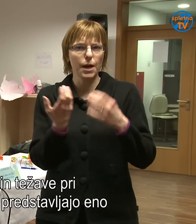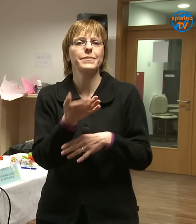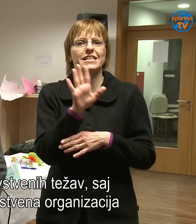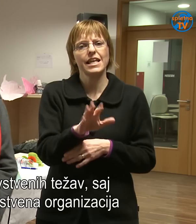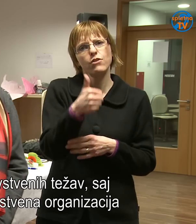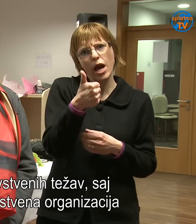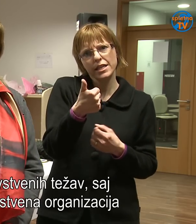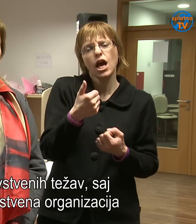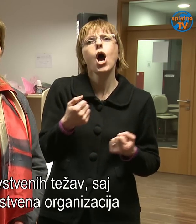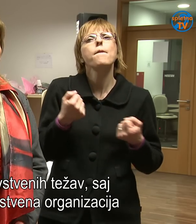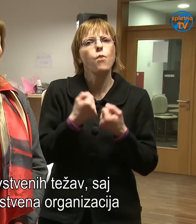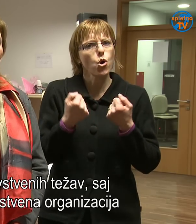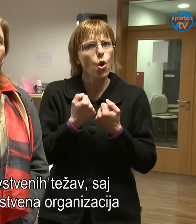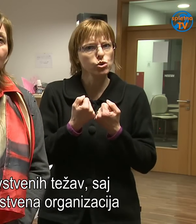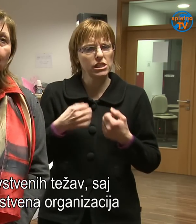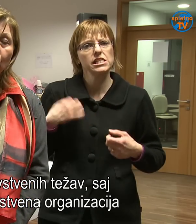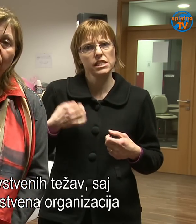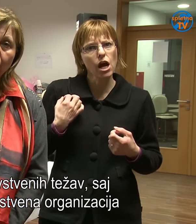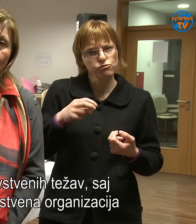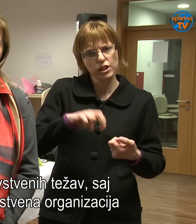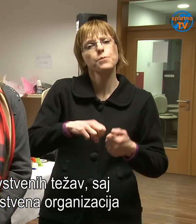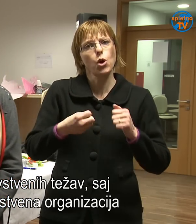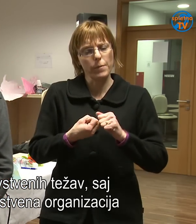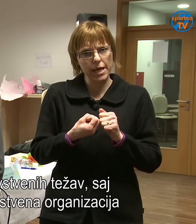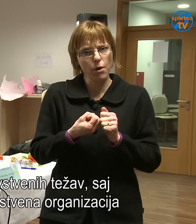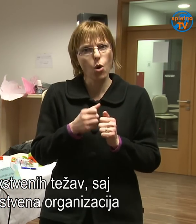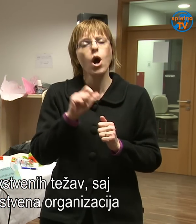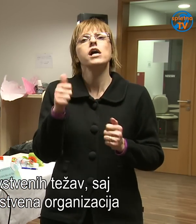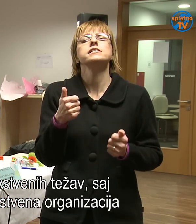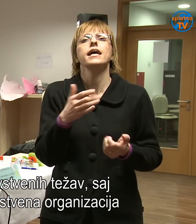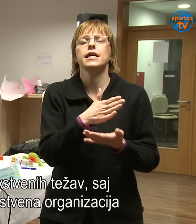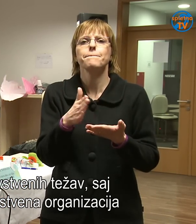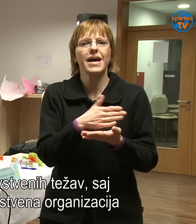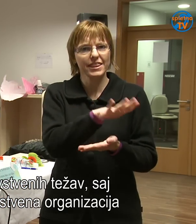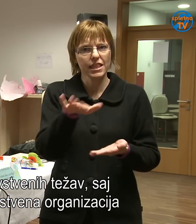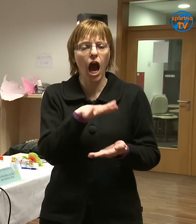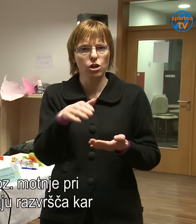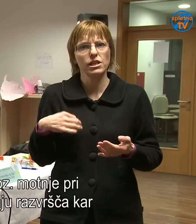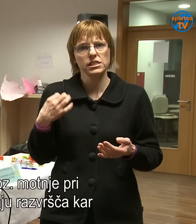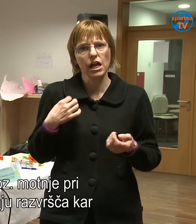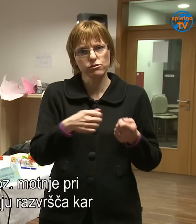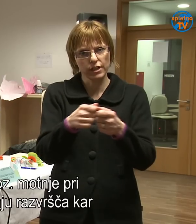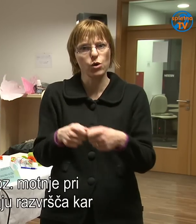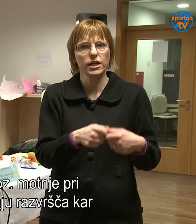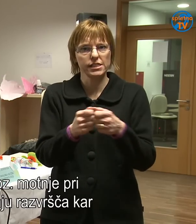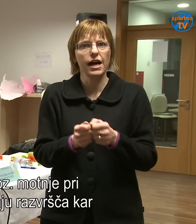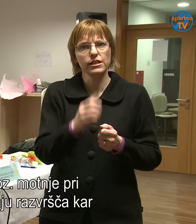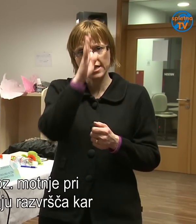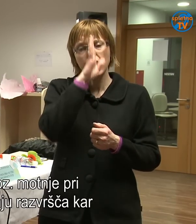eden pogostih zdravstvenih problemov, saj jih Mednarodna zdravstvena organizacija